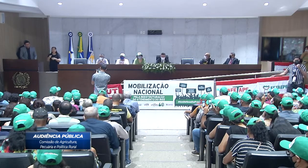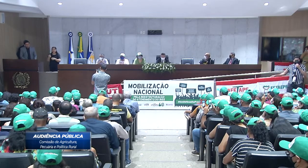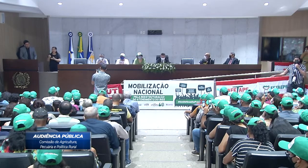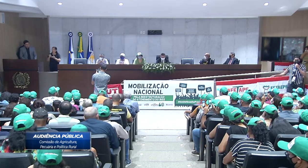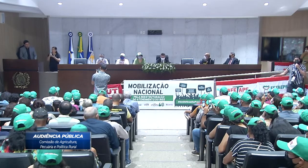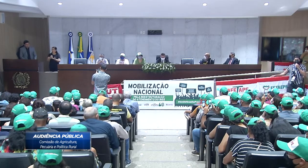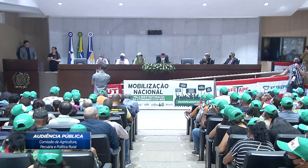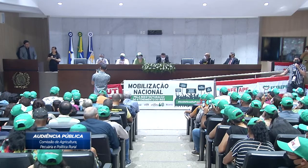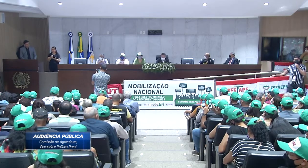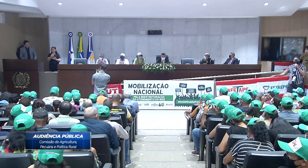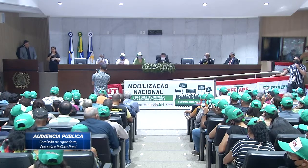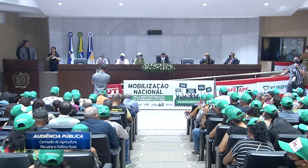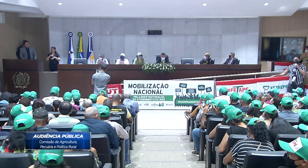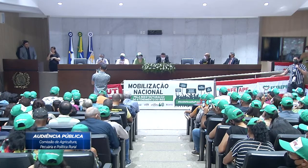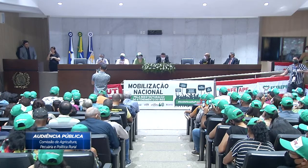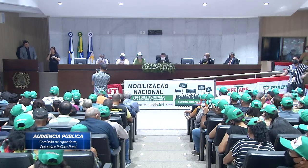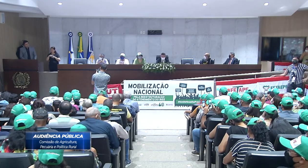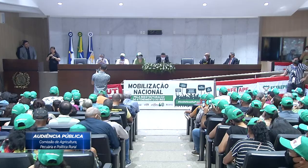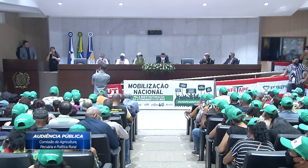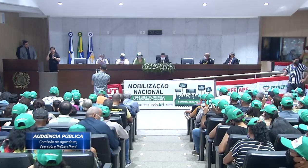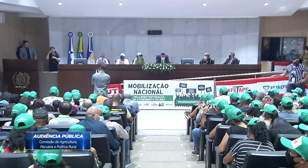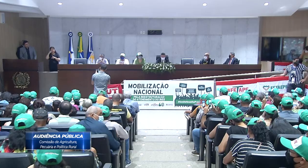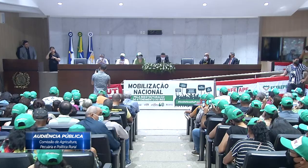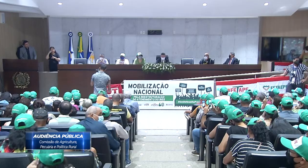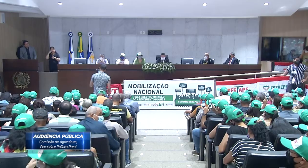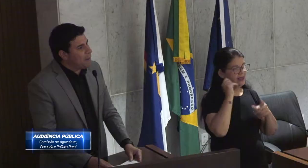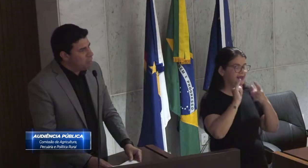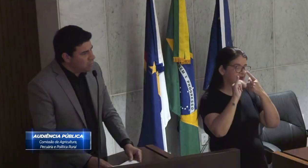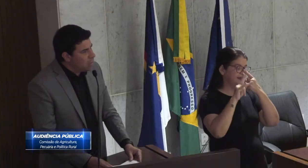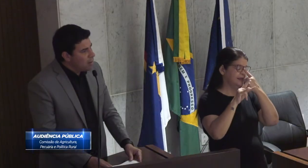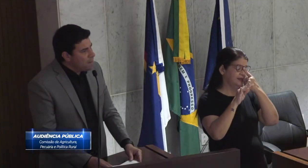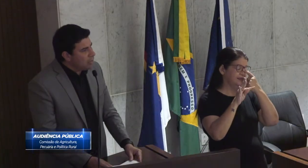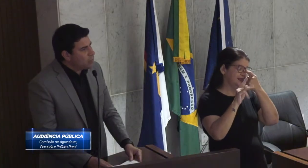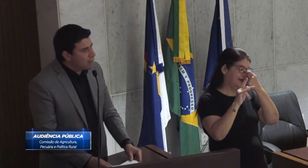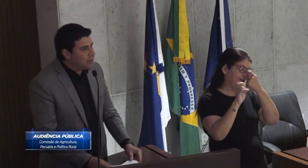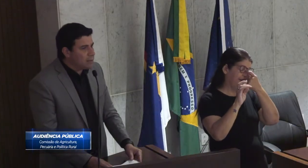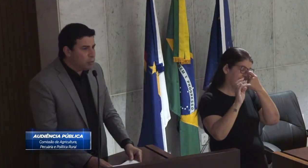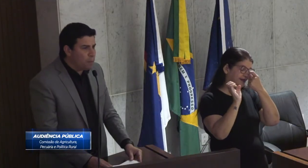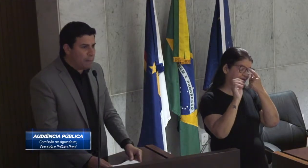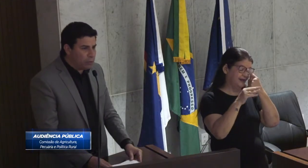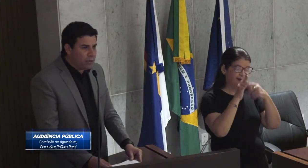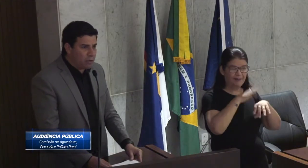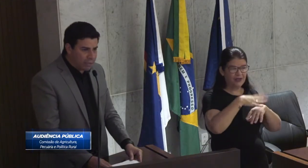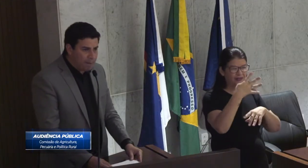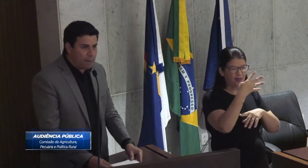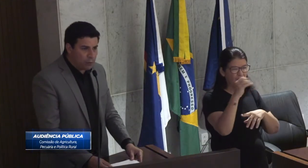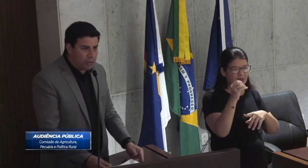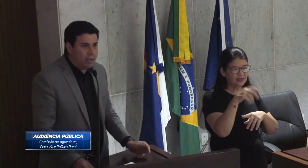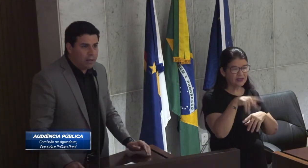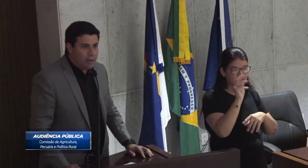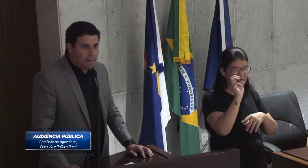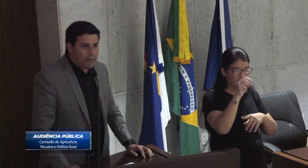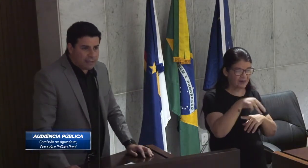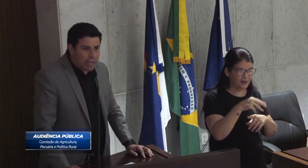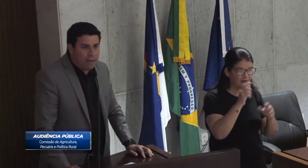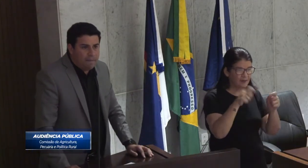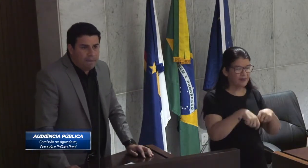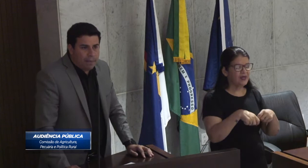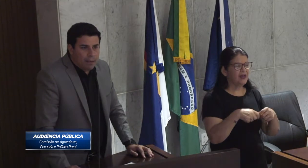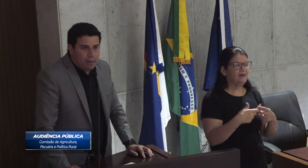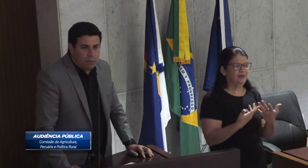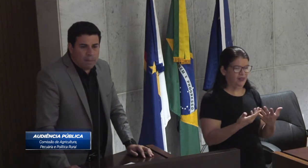auxílio-doença 6 meses. Né, Roberto? Vindo lá de Itapetim, não sei para onde, mais de 400 quilômetros para poder rodar, para poder